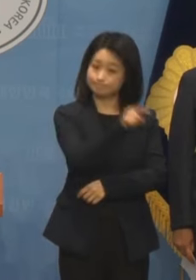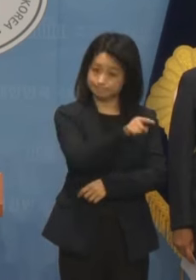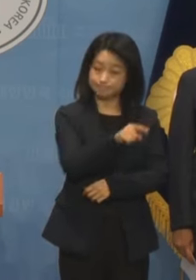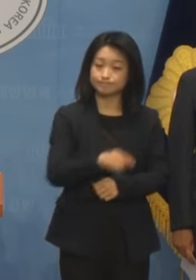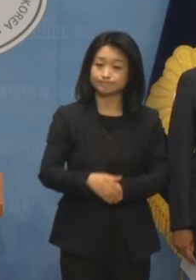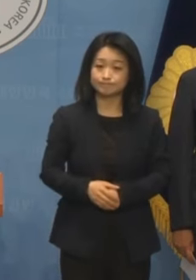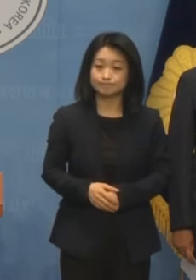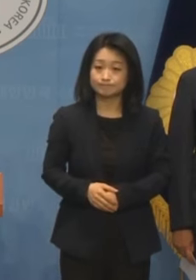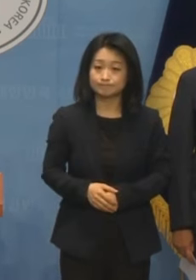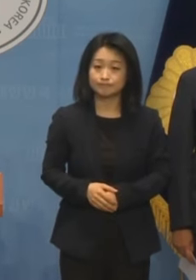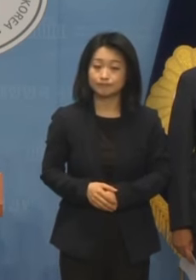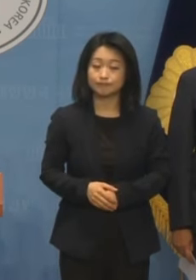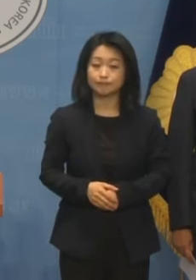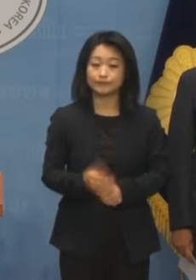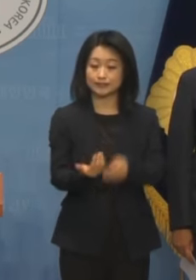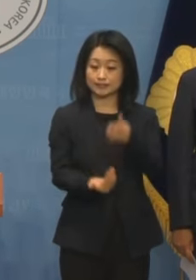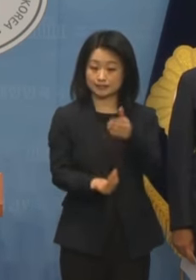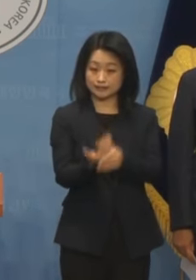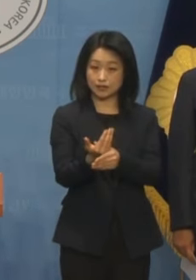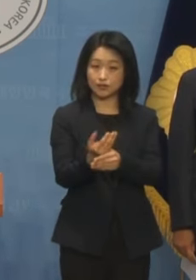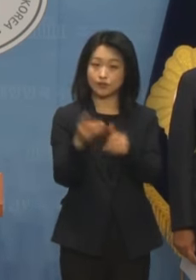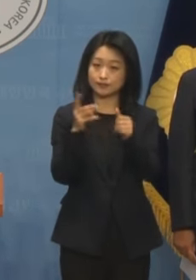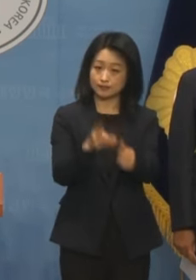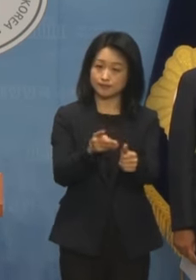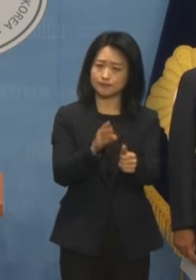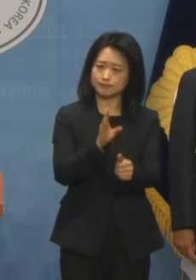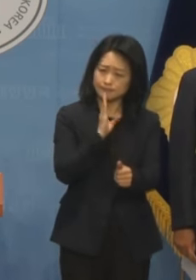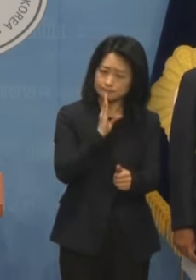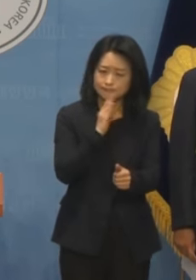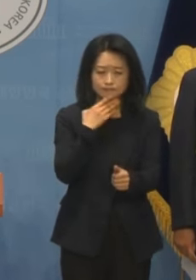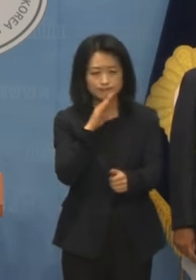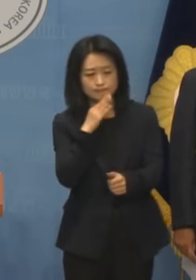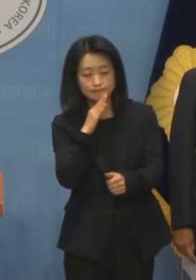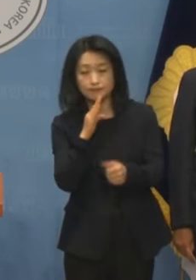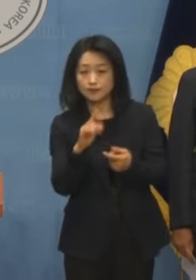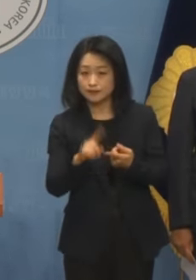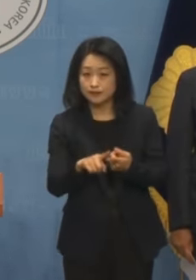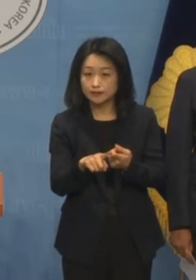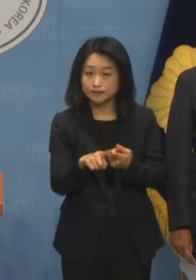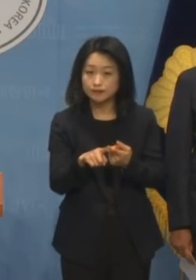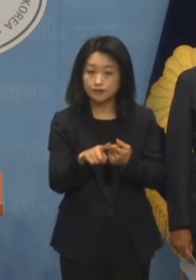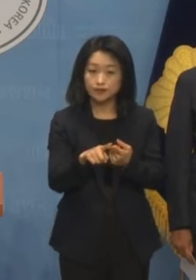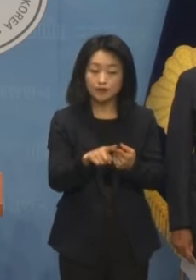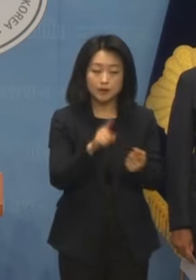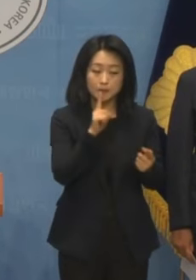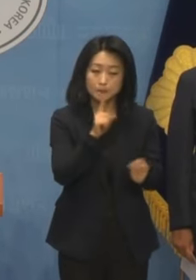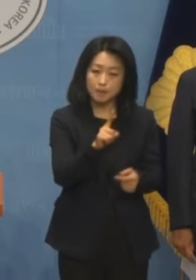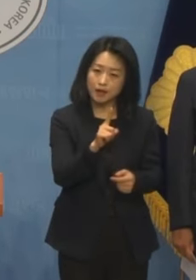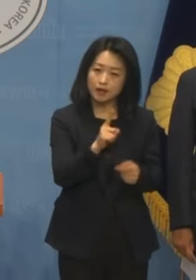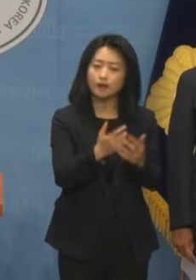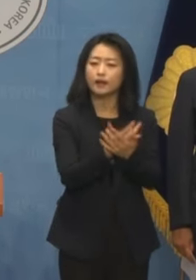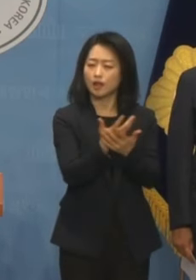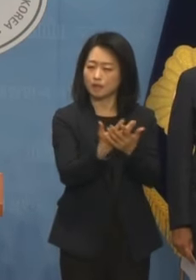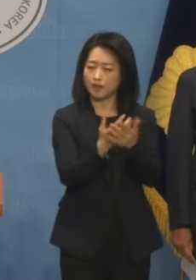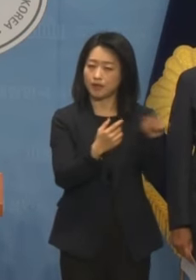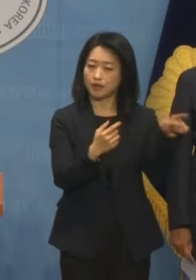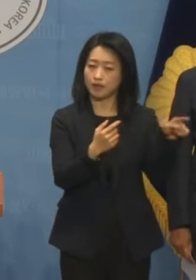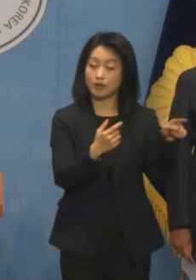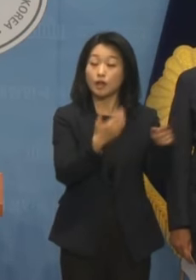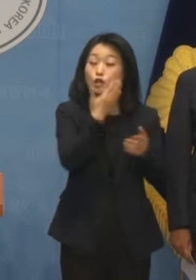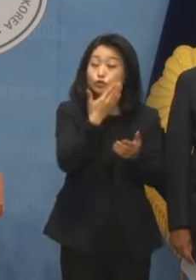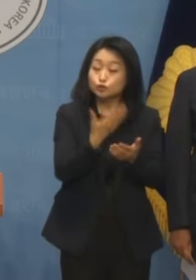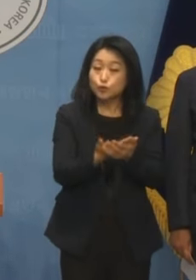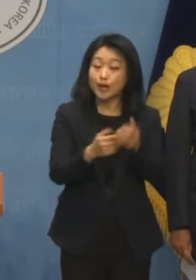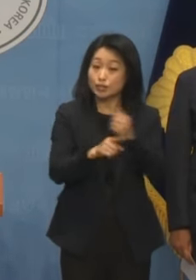하지 않고 있습니다. 이 사건이 테러인지 아닌지 거기에 대해서 정의를 내리는 것이 왜